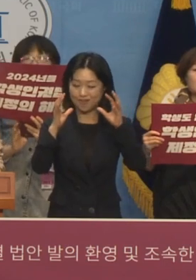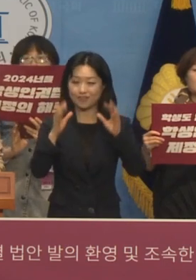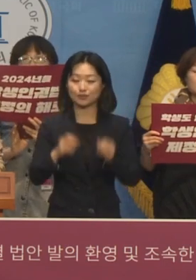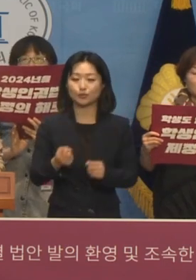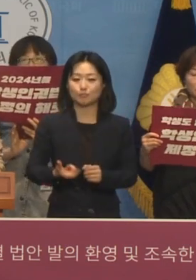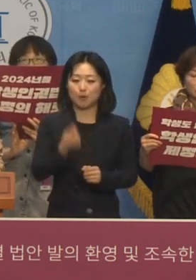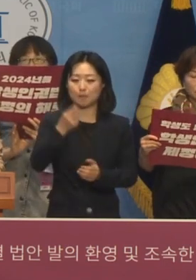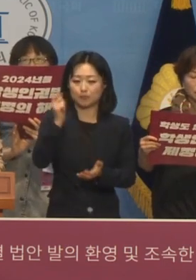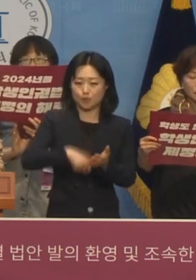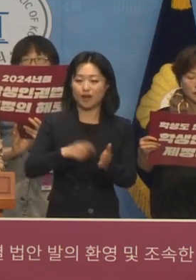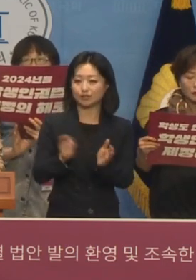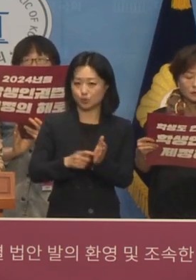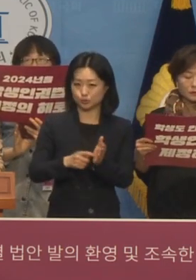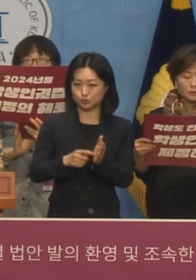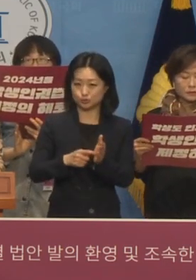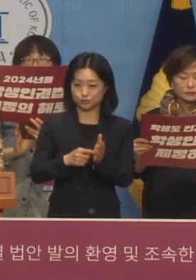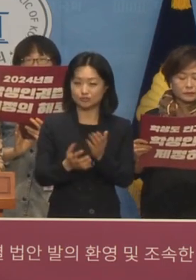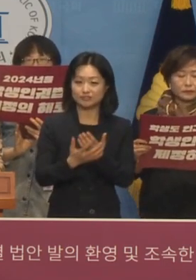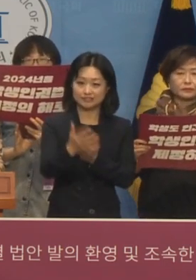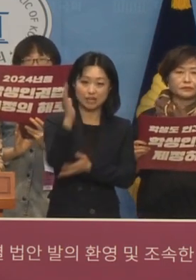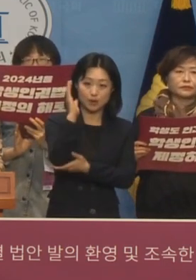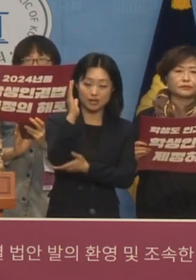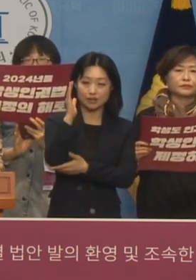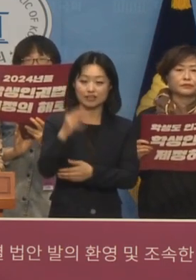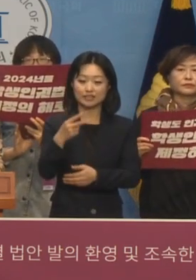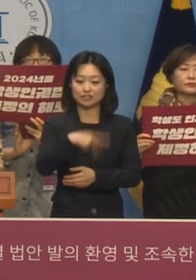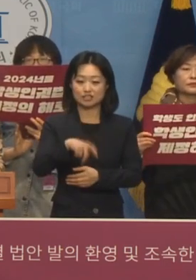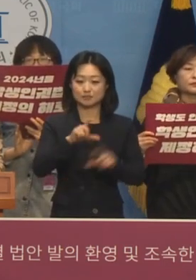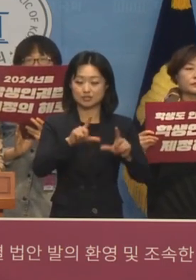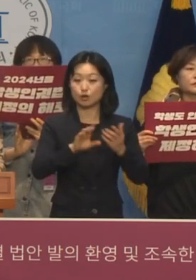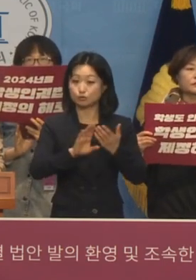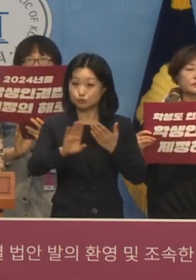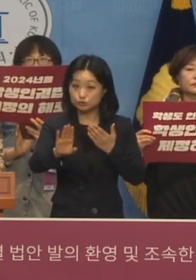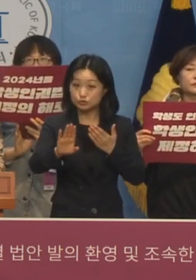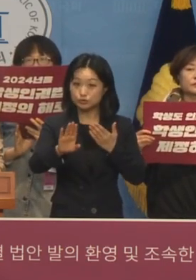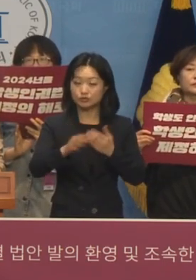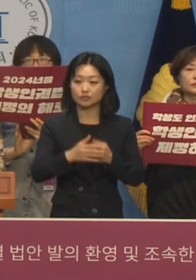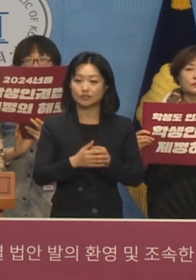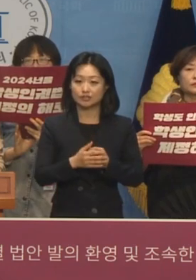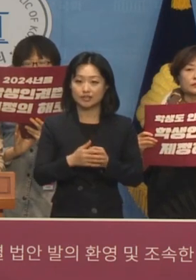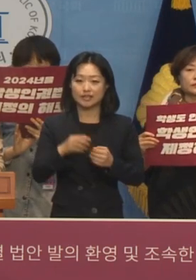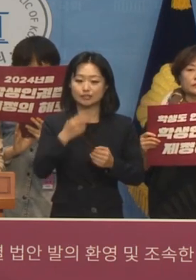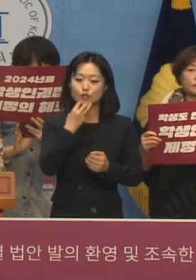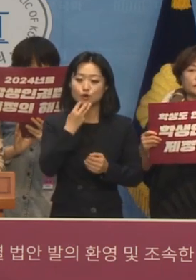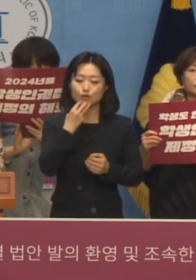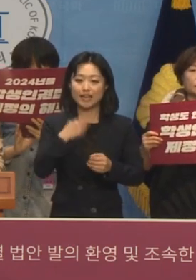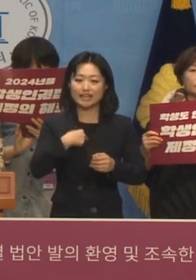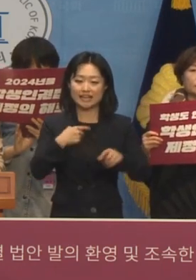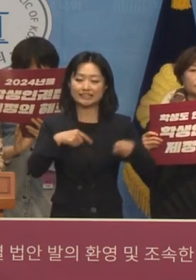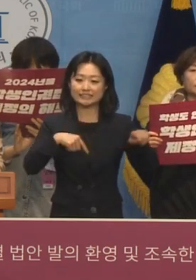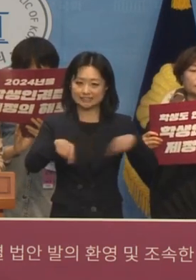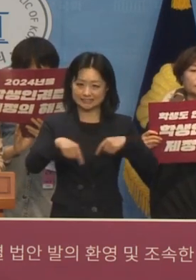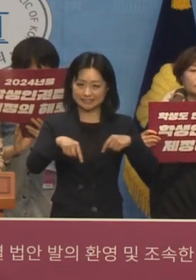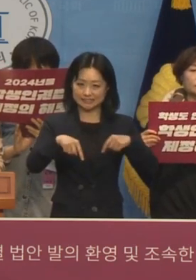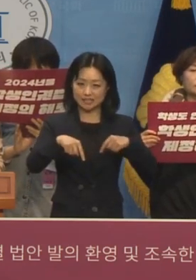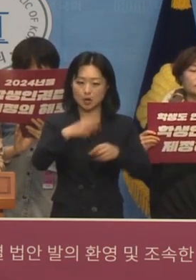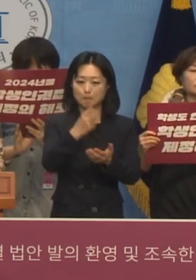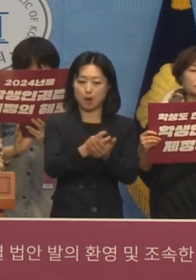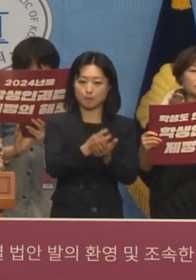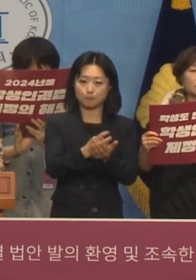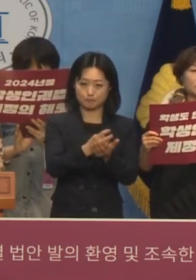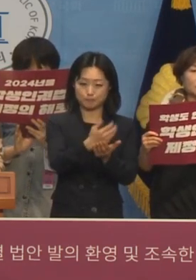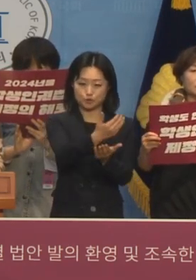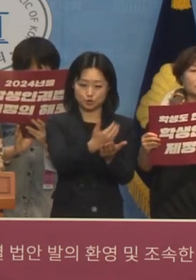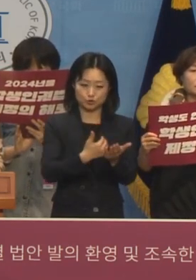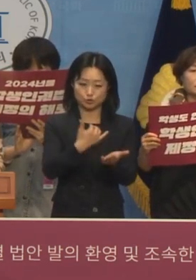서울을 비롯해 2010년부터 학생 인권에 대한 사항을 자치 법규로 만들어 놓은 7개 지역 공대위와